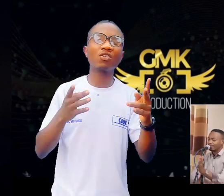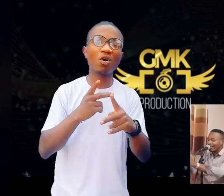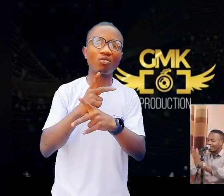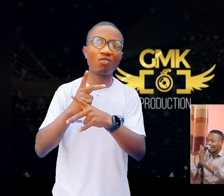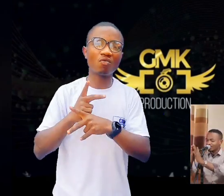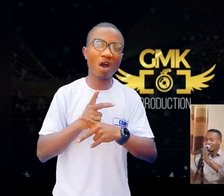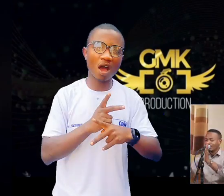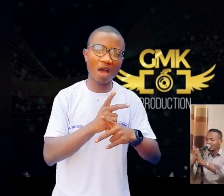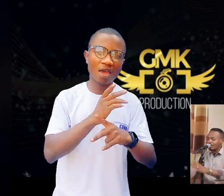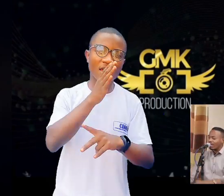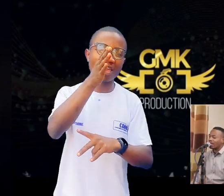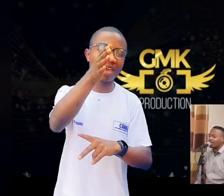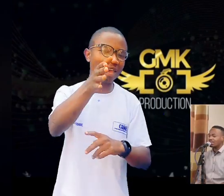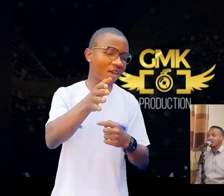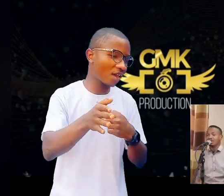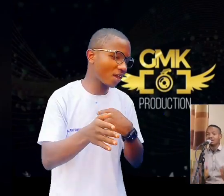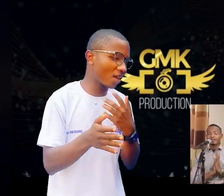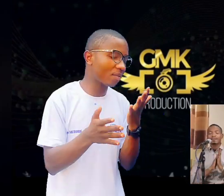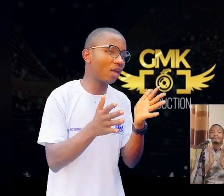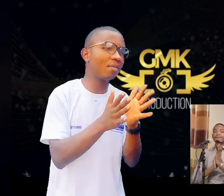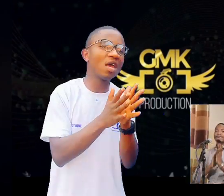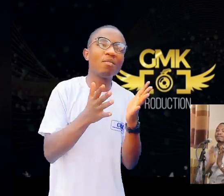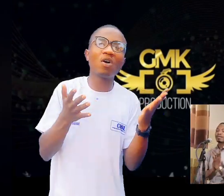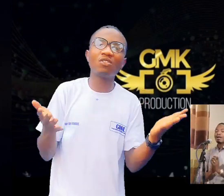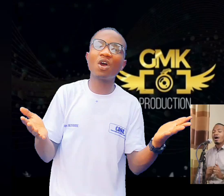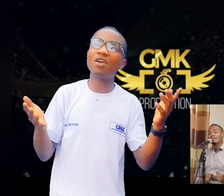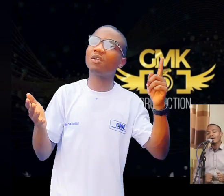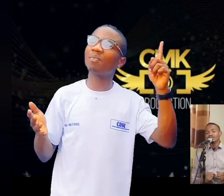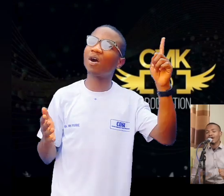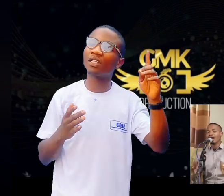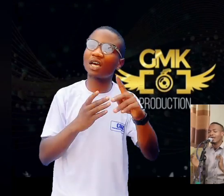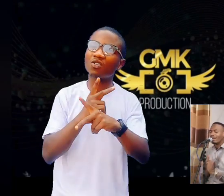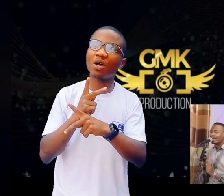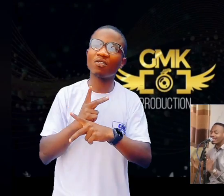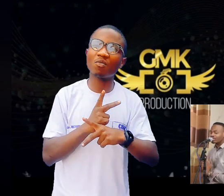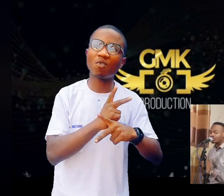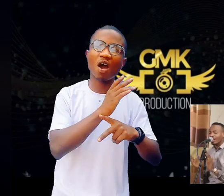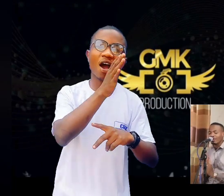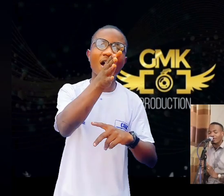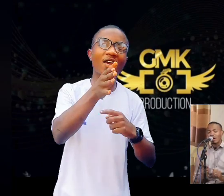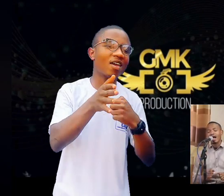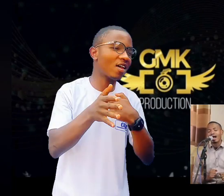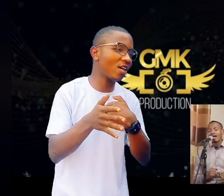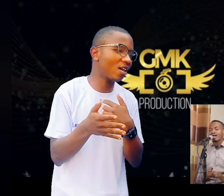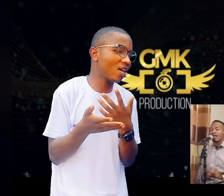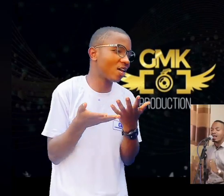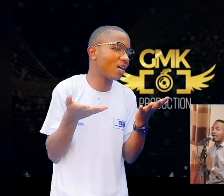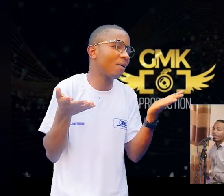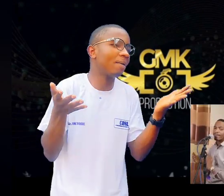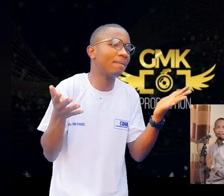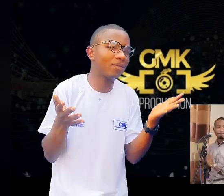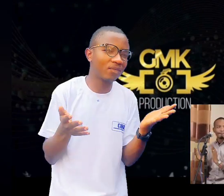Oh, il prendra soin de moi. Mon Dieu, il prendra soin de moi.